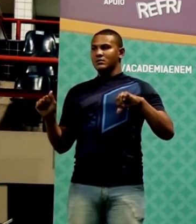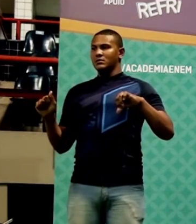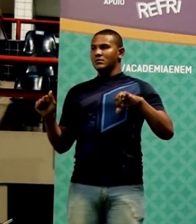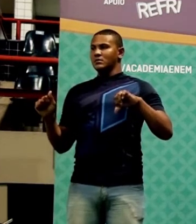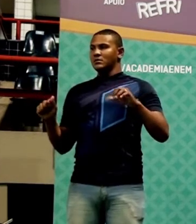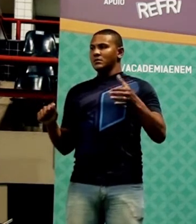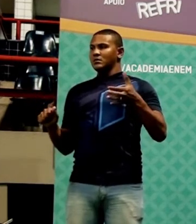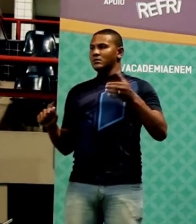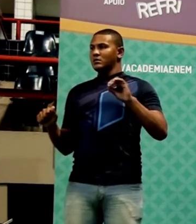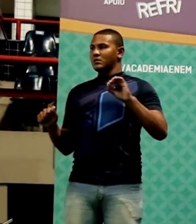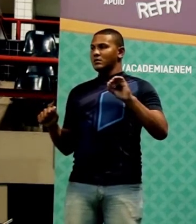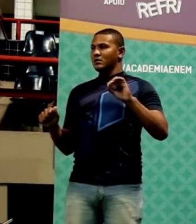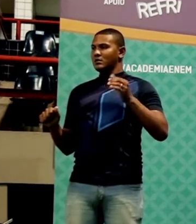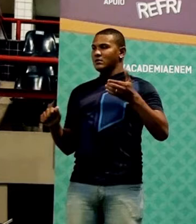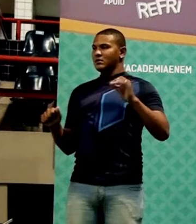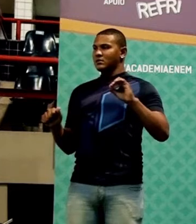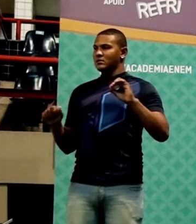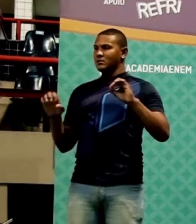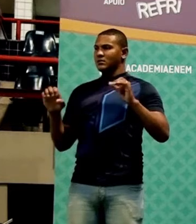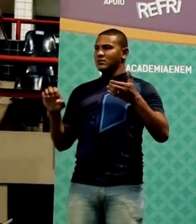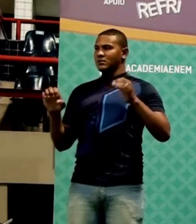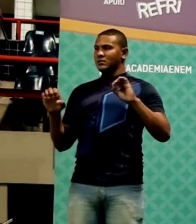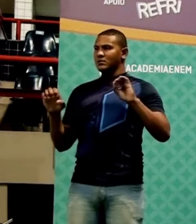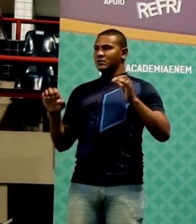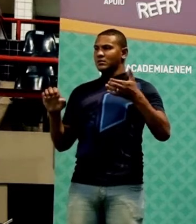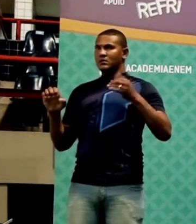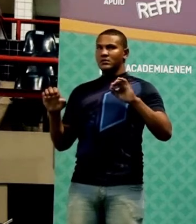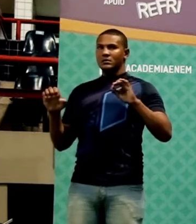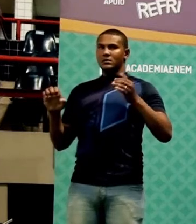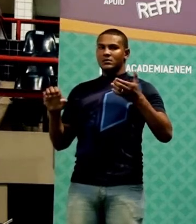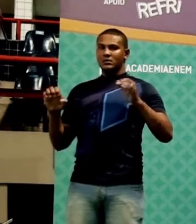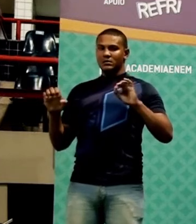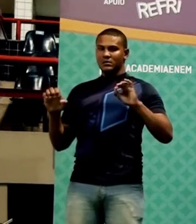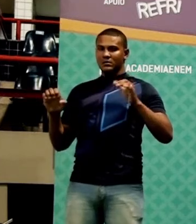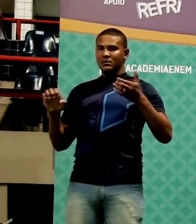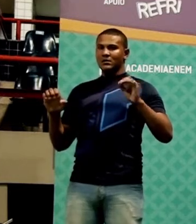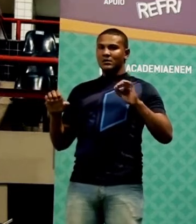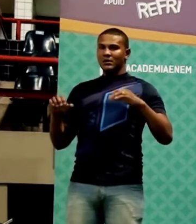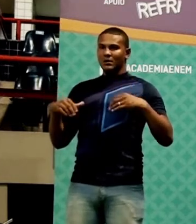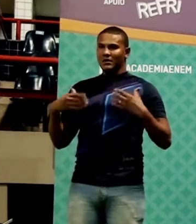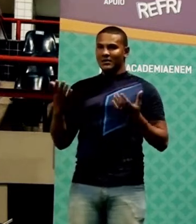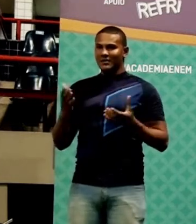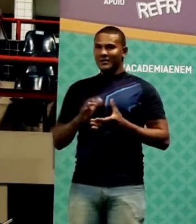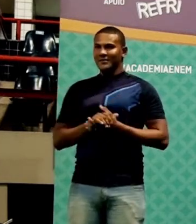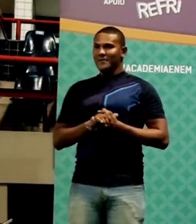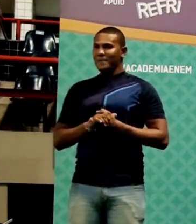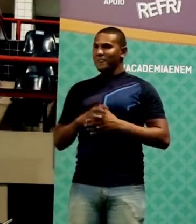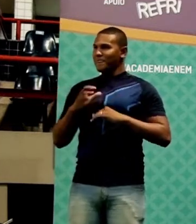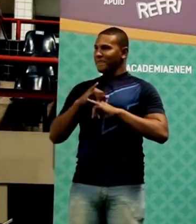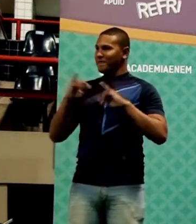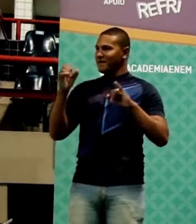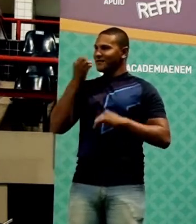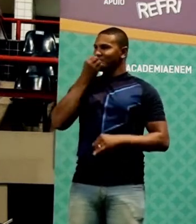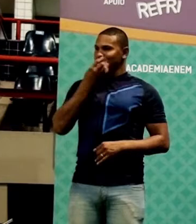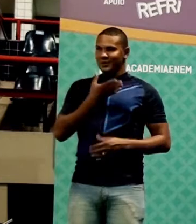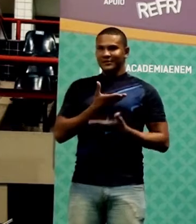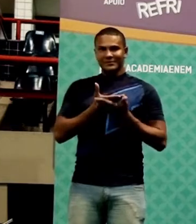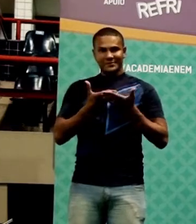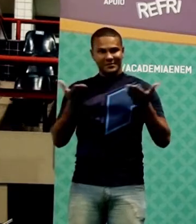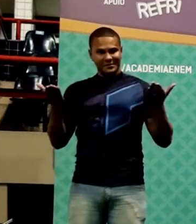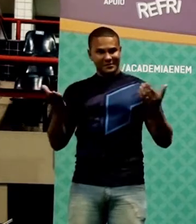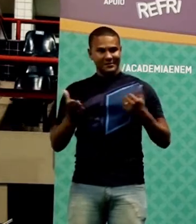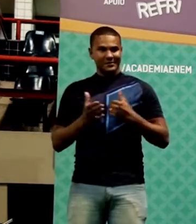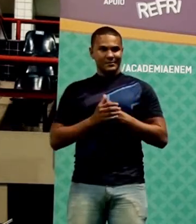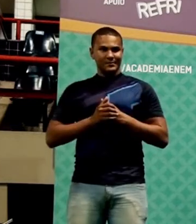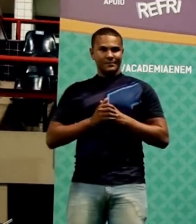a 10 é a opção E de esperança. A notícia boa que eu tinha para vocês. Além de dar aula nos cursinhos e de fazer as